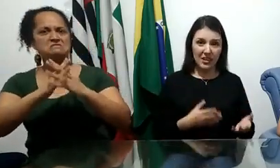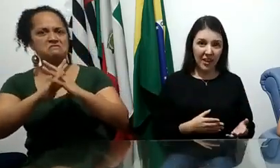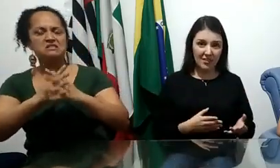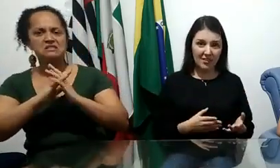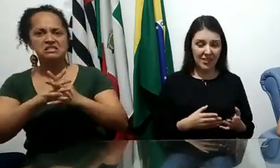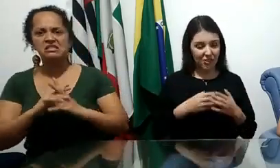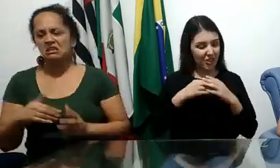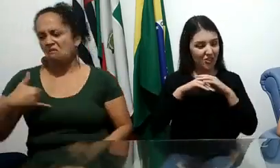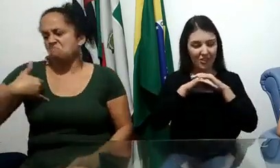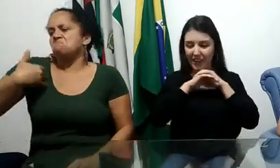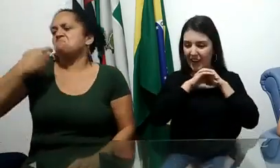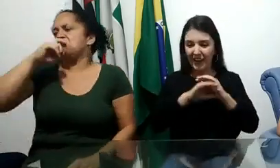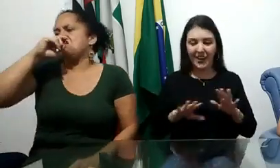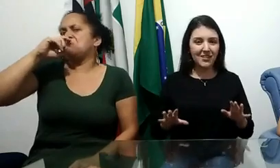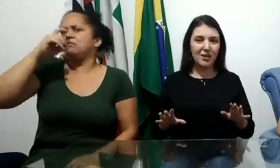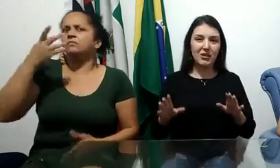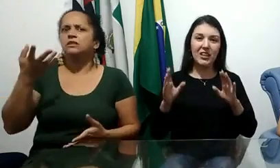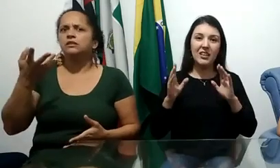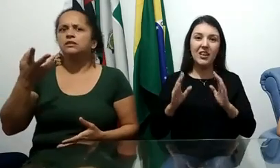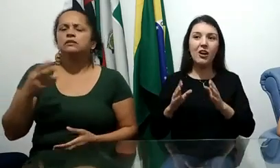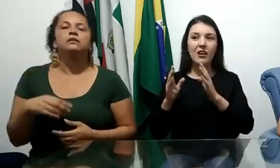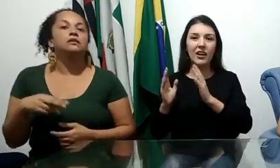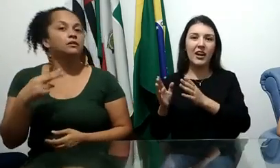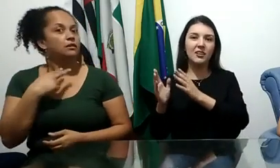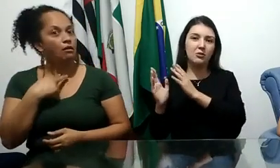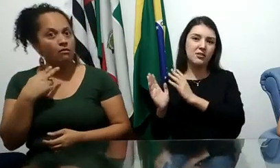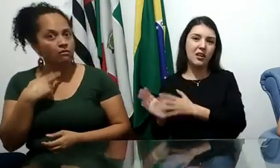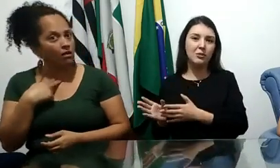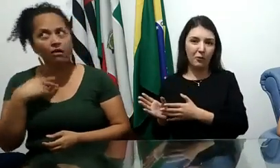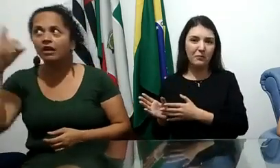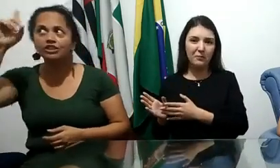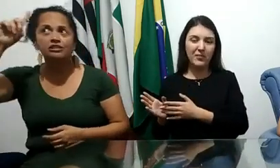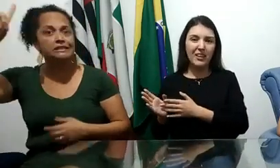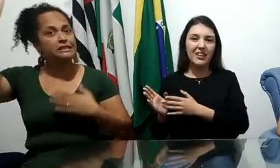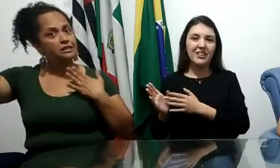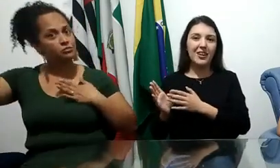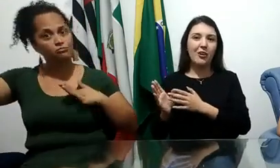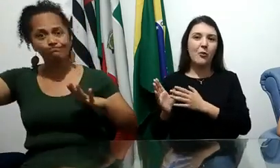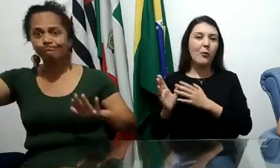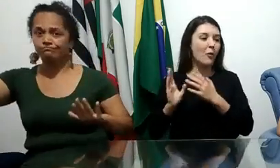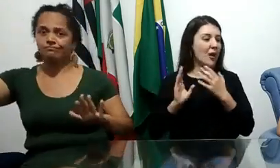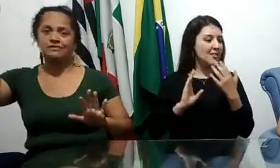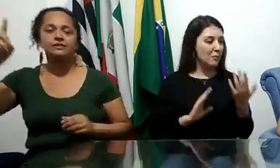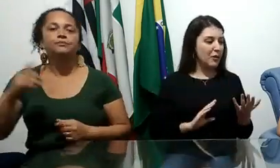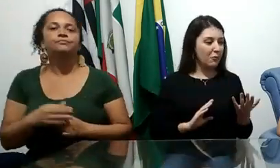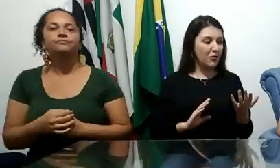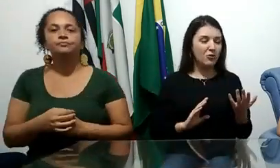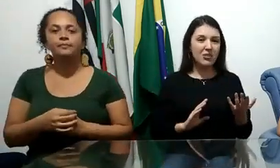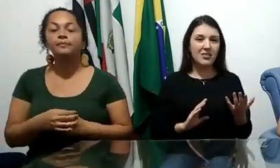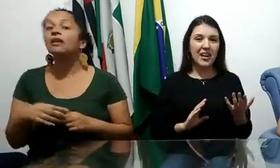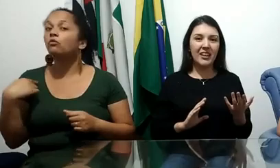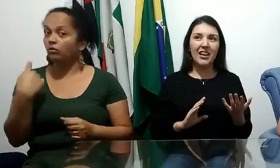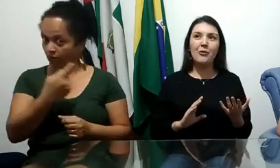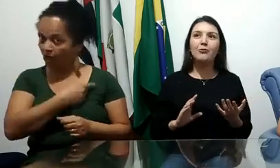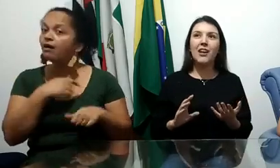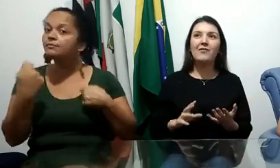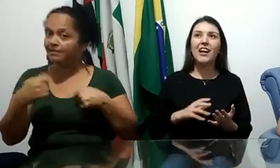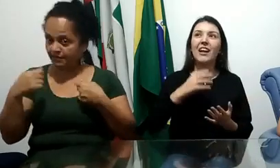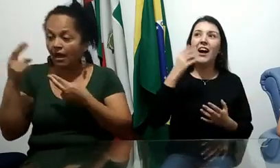Sentimentos esses que a gente está careca de saber que não agrada ao Senhor. Então, com esse perfil de Esther,